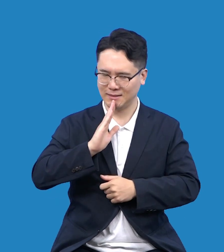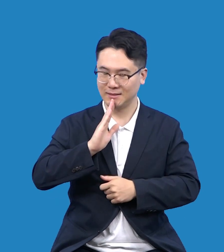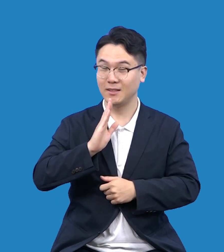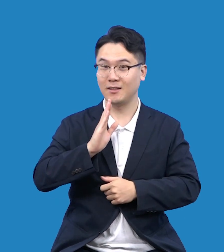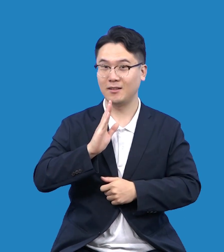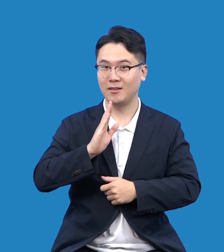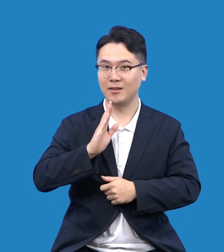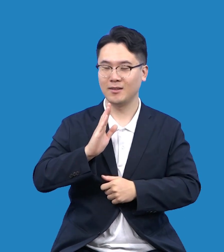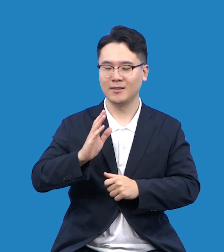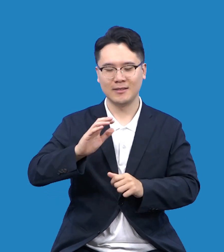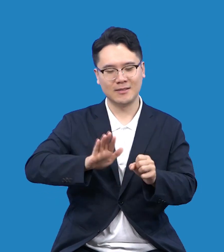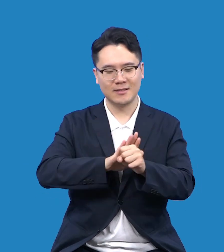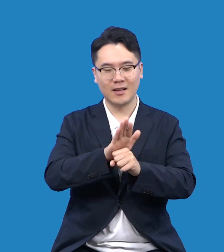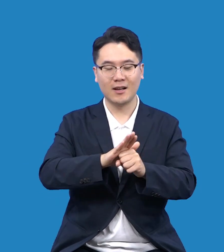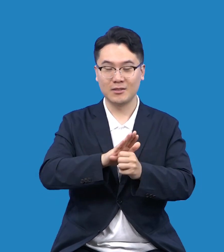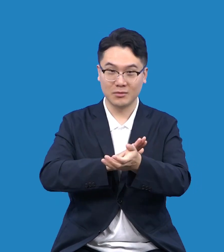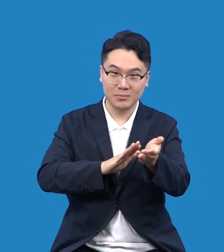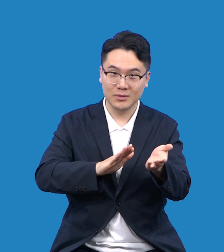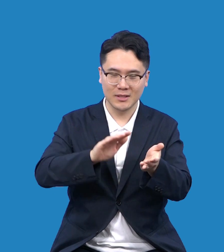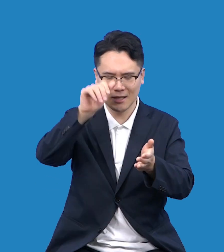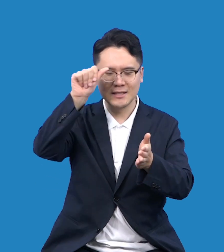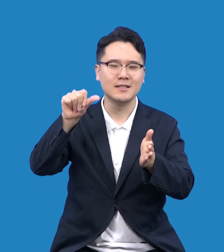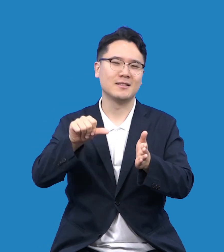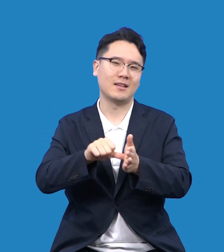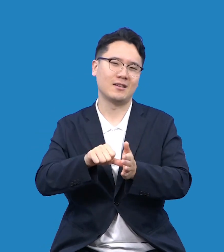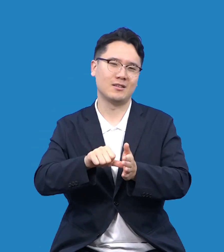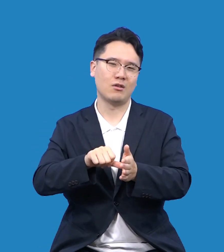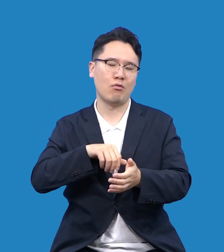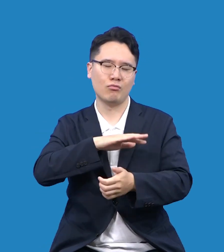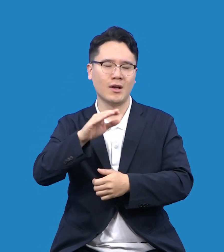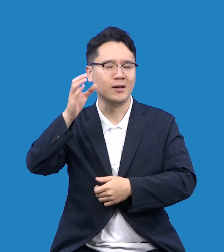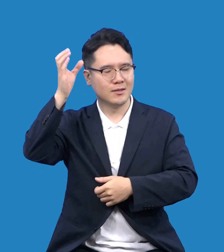여러분, 인생은 결코 우리가 기대하는 것처럼